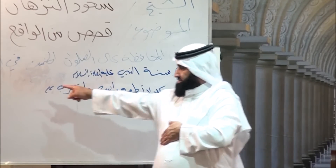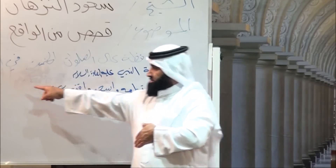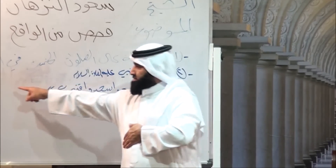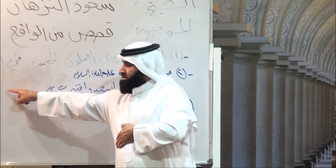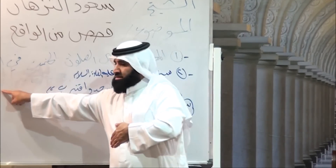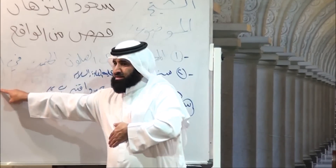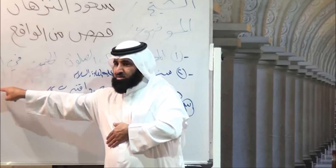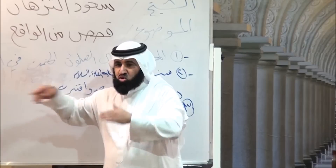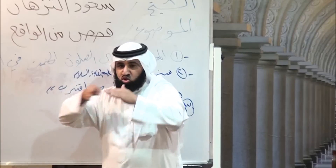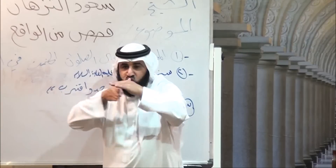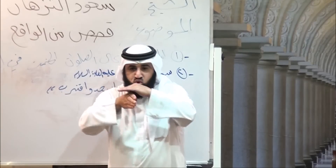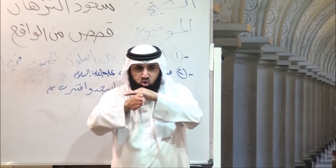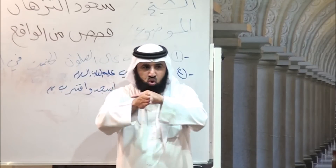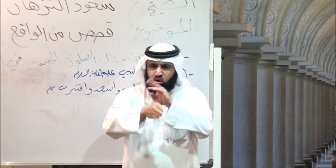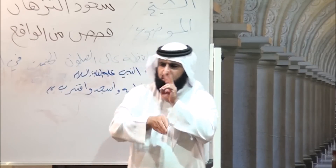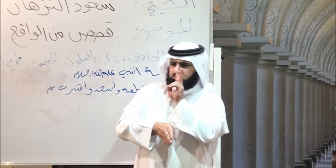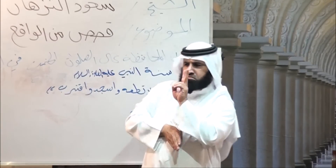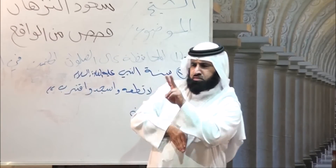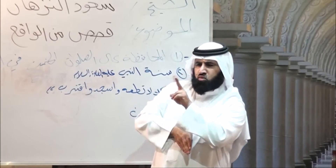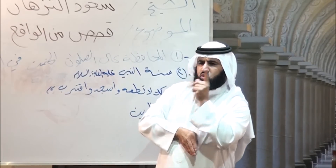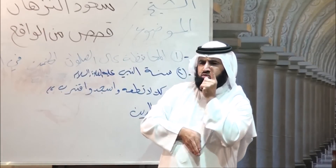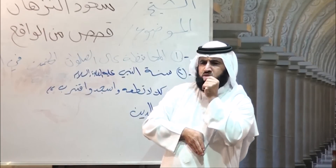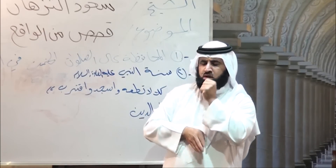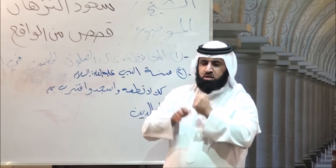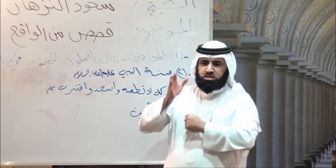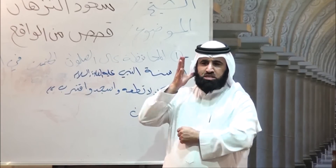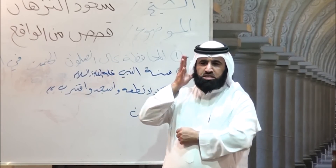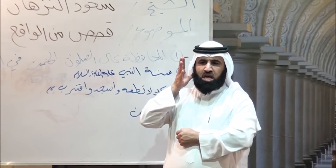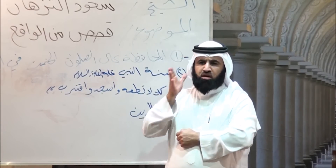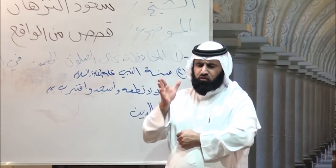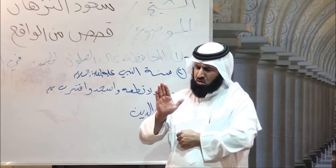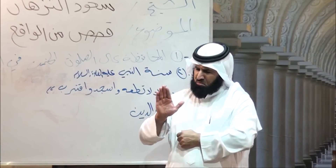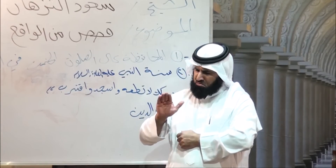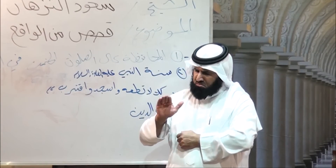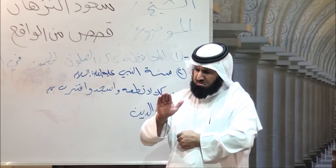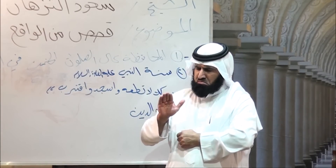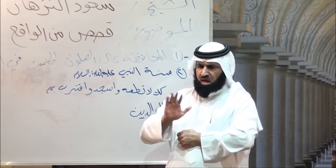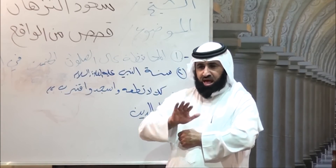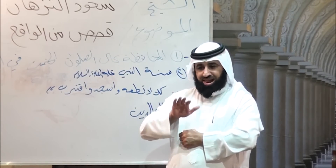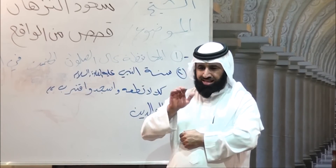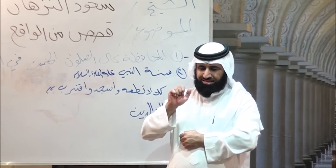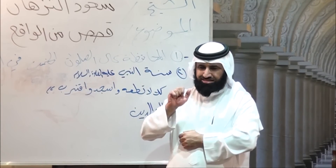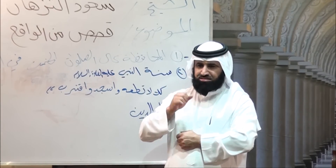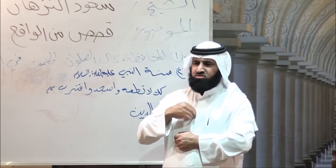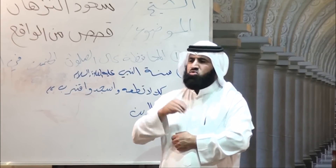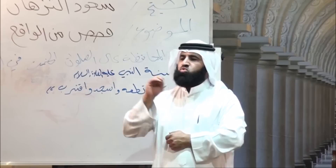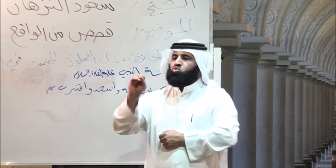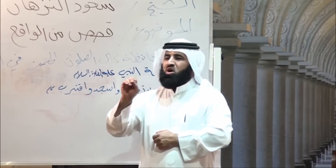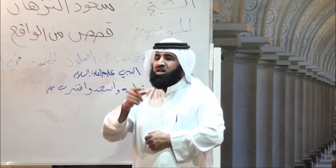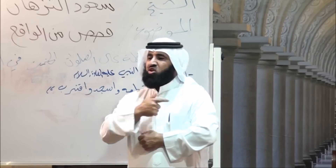فقلت له أنت محمد بن هارون البلخي؟